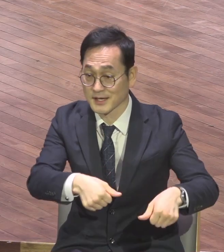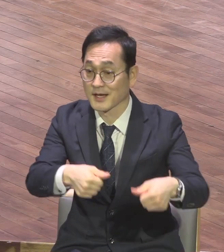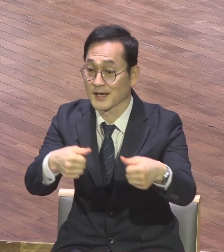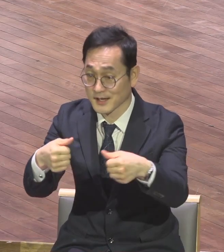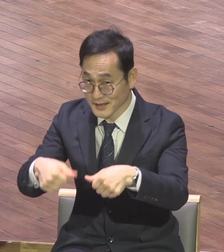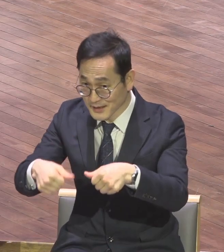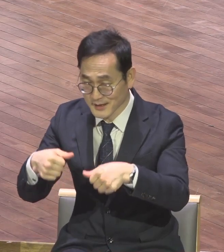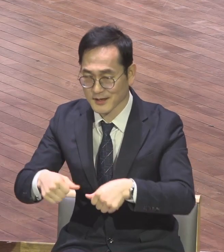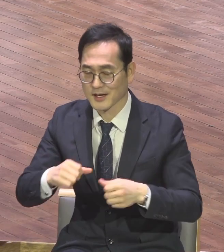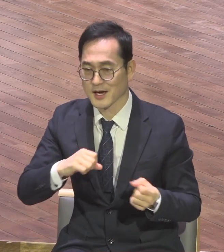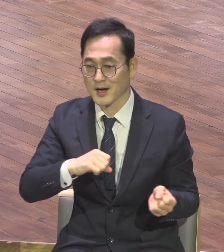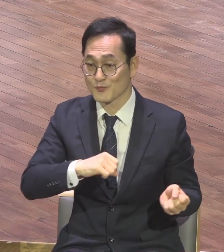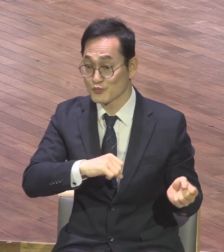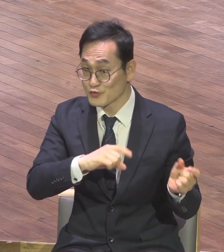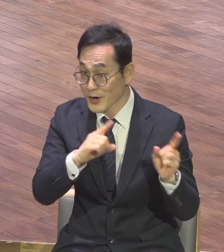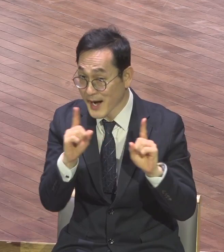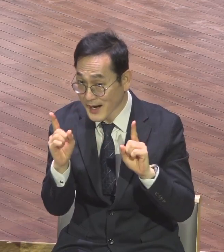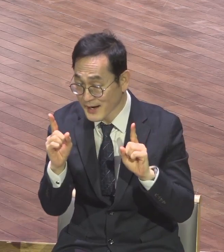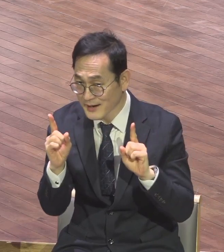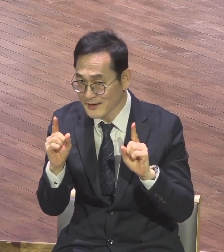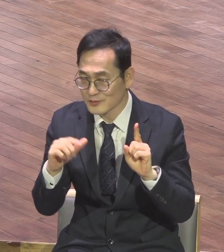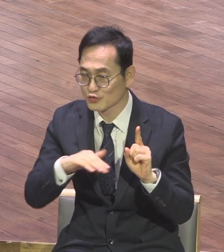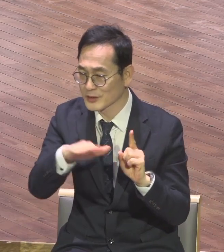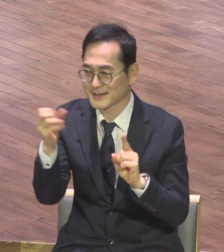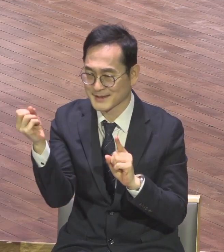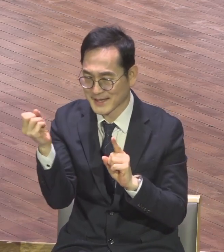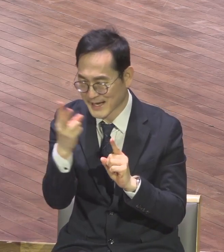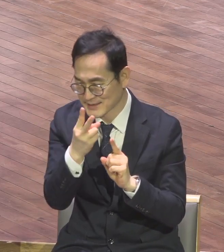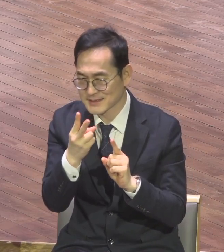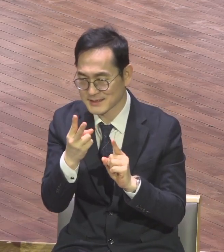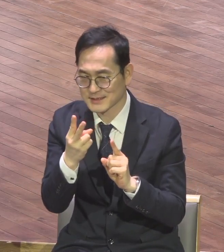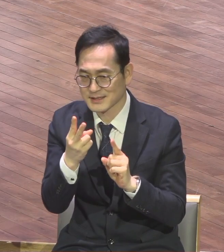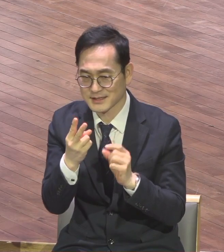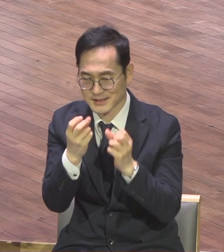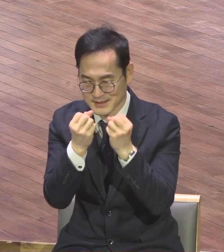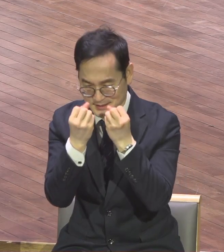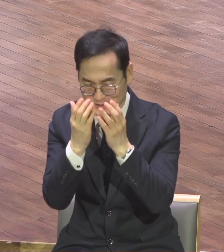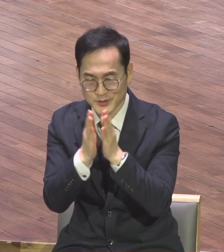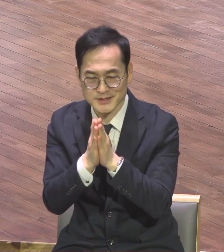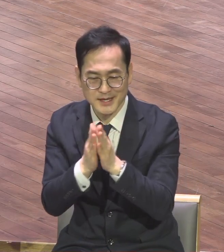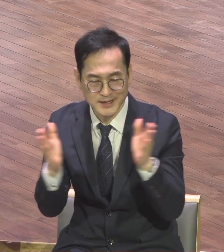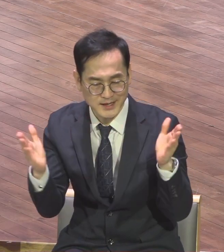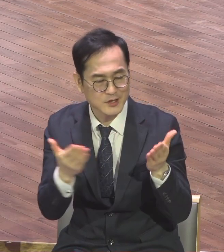인사합시다. 부활은 우리를 재창조시킨 것입니다.